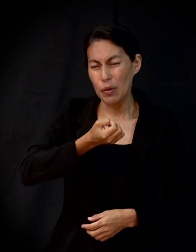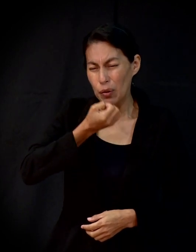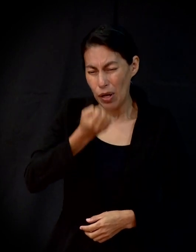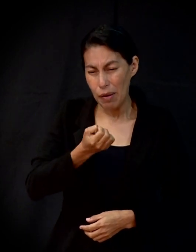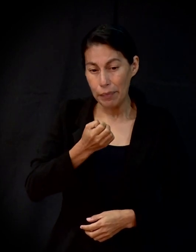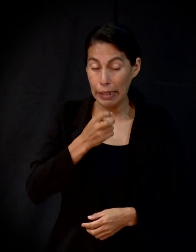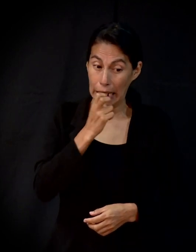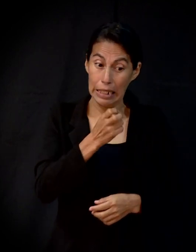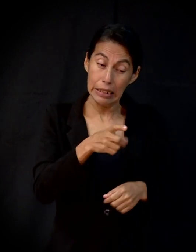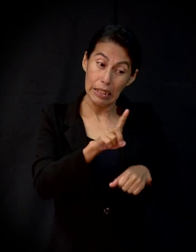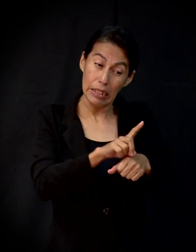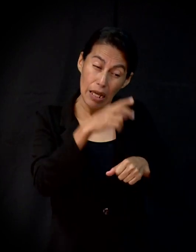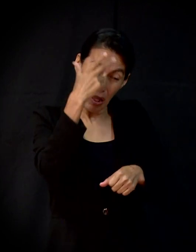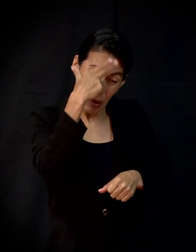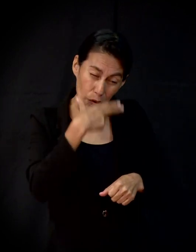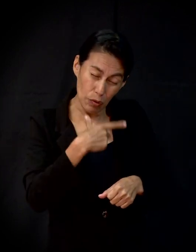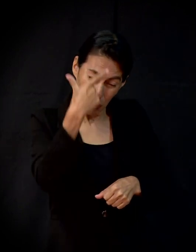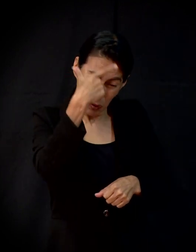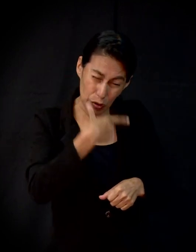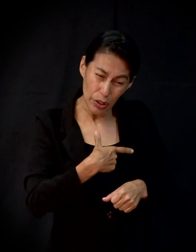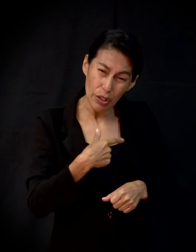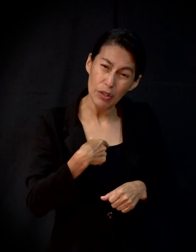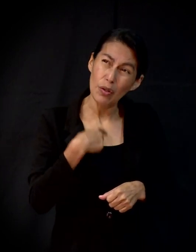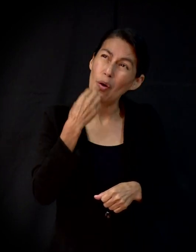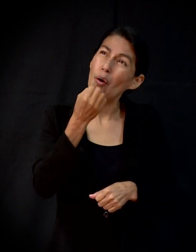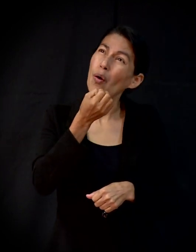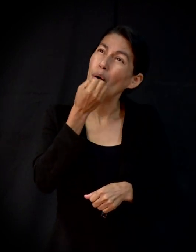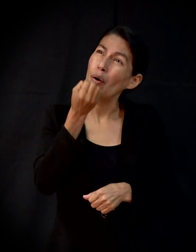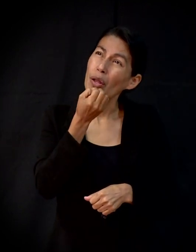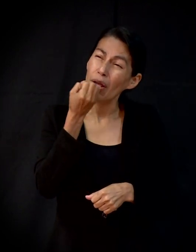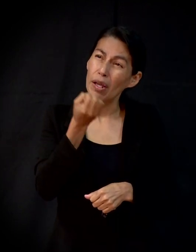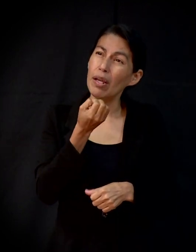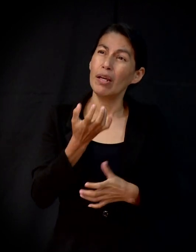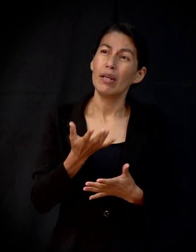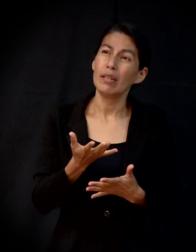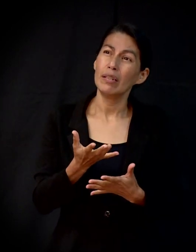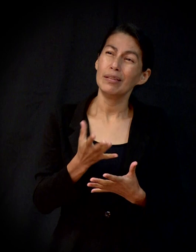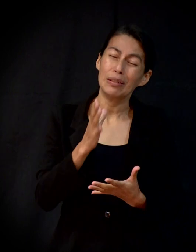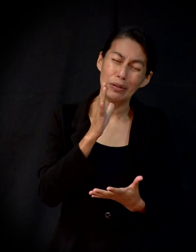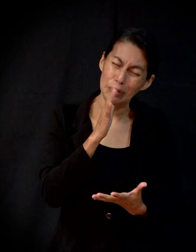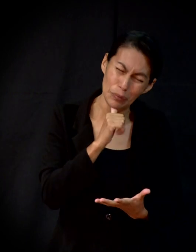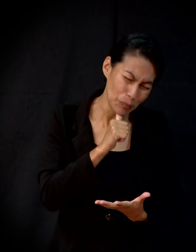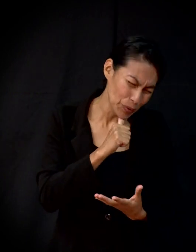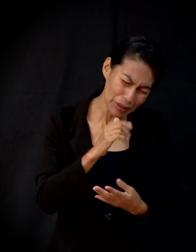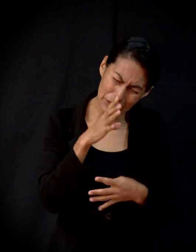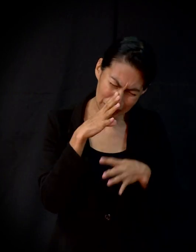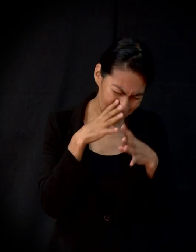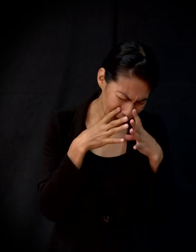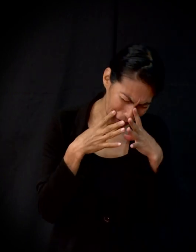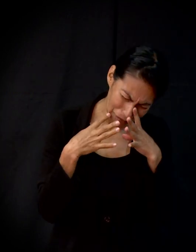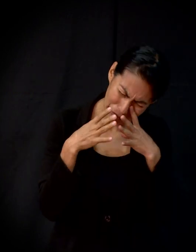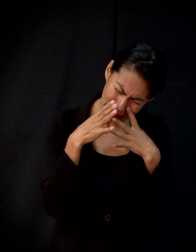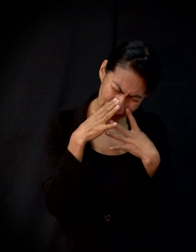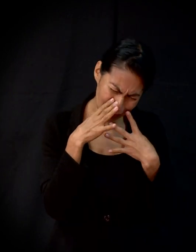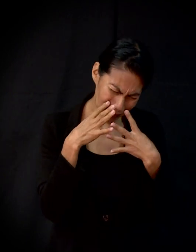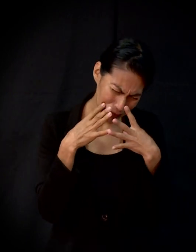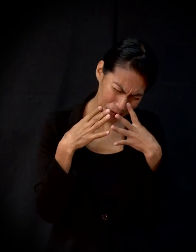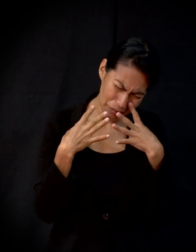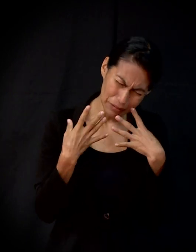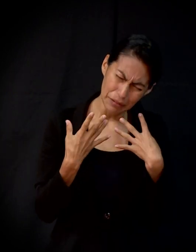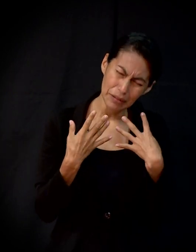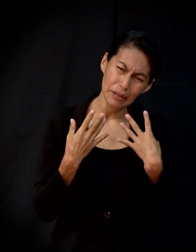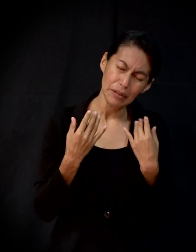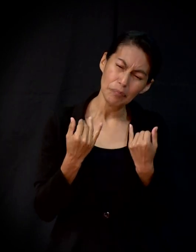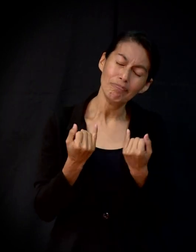vez mi mamá me pidió que yo orara. Yo pensé que no me podía orar porque tenía muchas ganas de llorar.